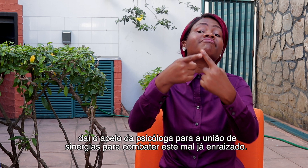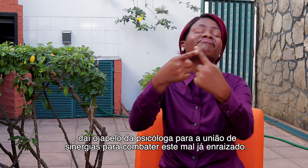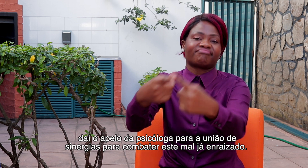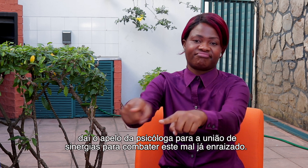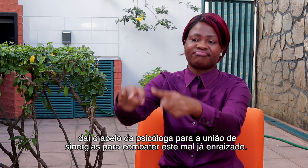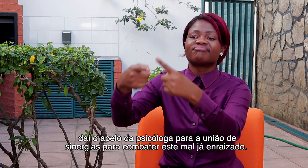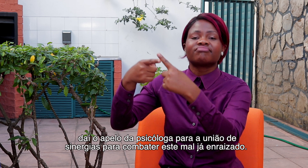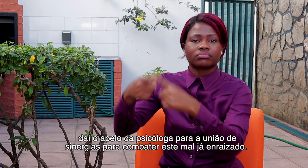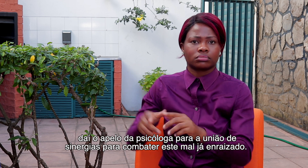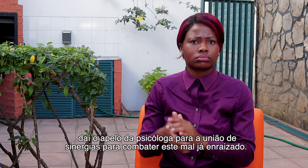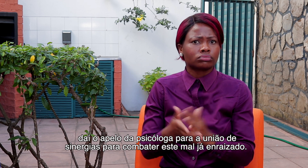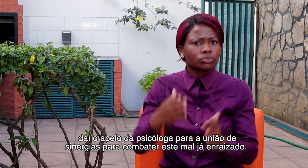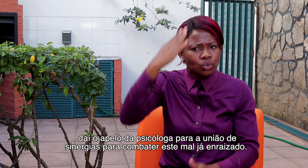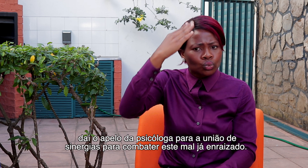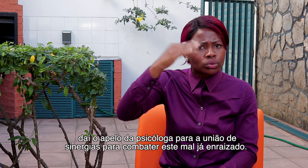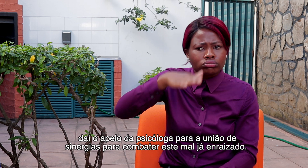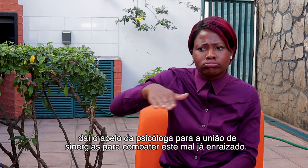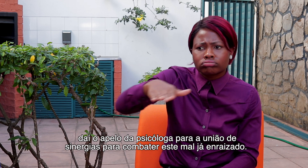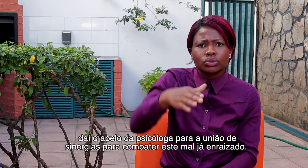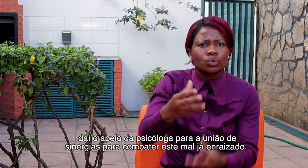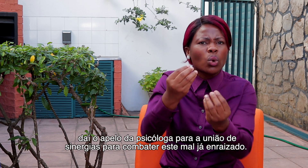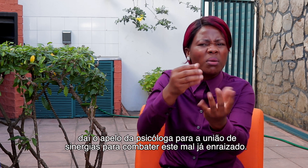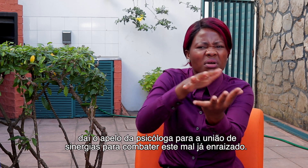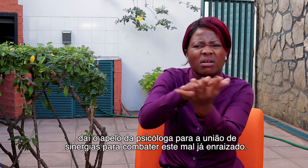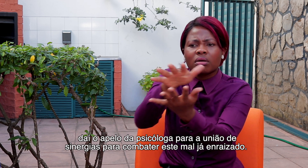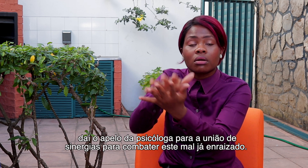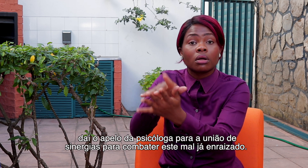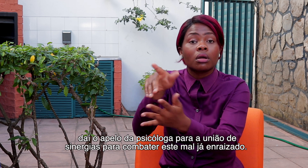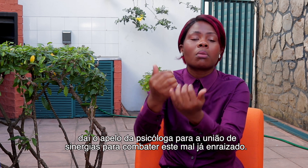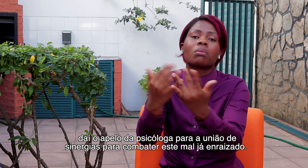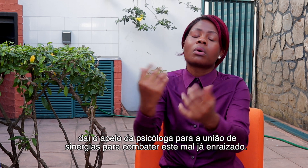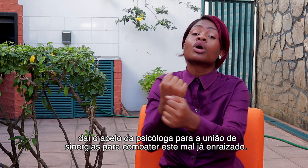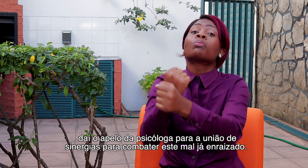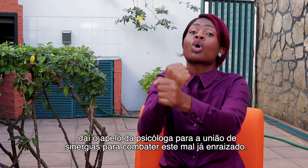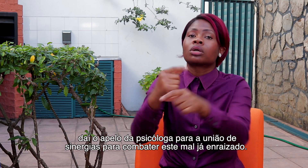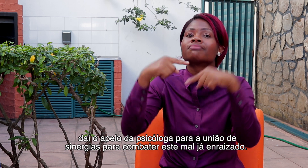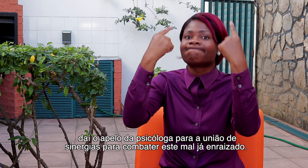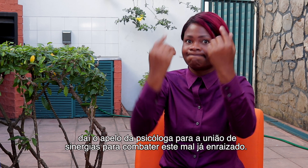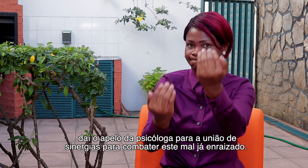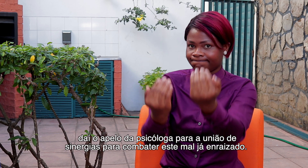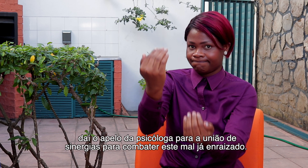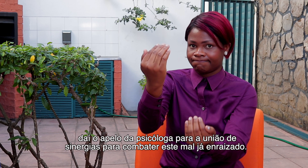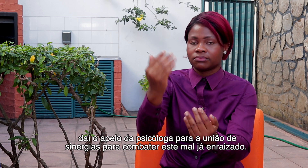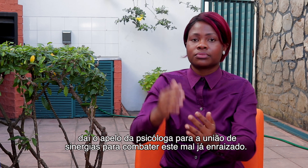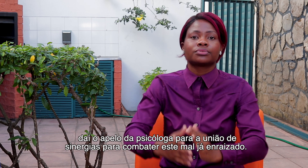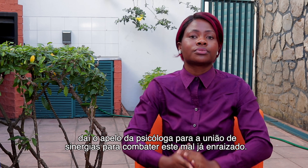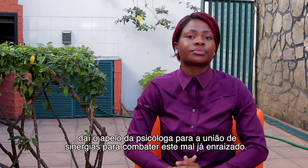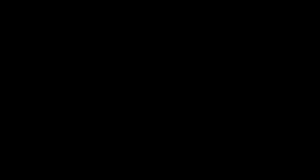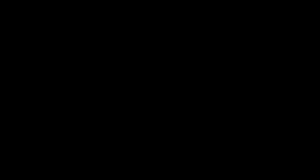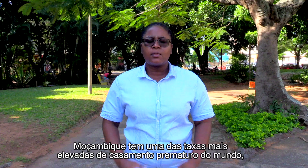o apelo da psicóloga para a união de sinergias para combater este mal já